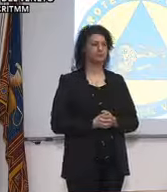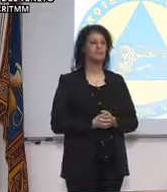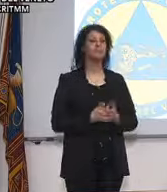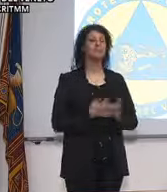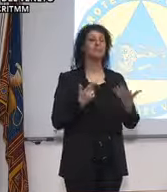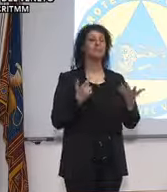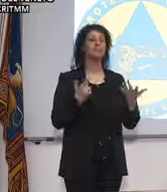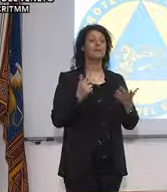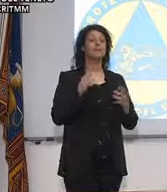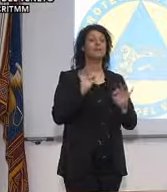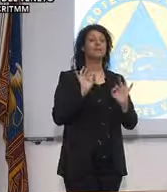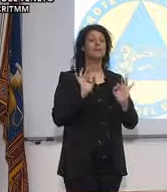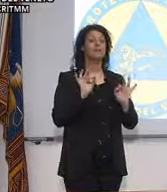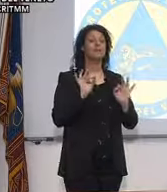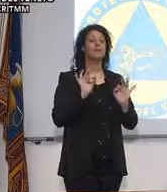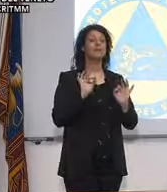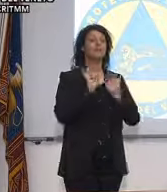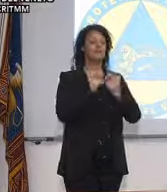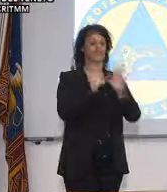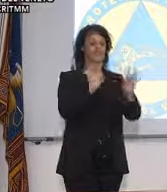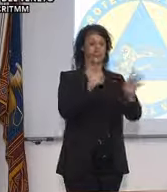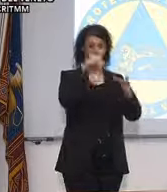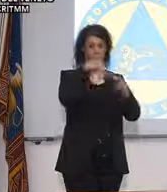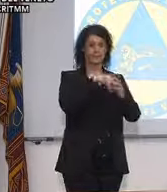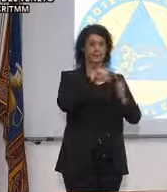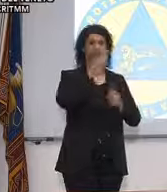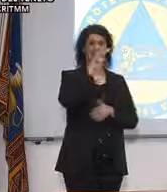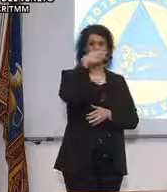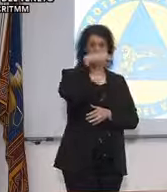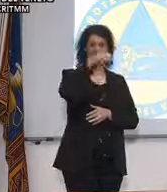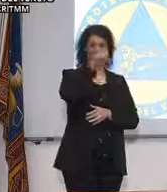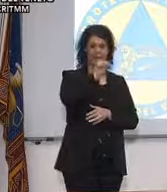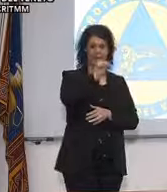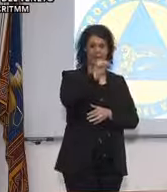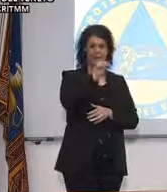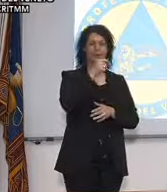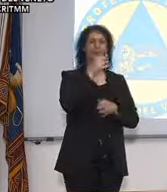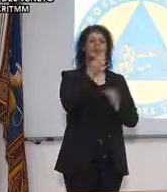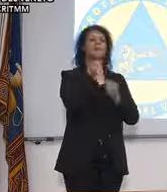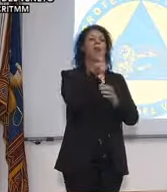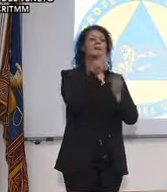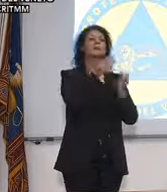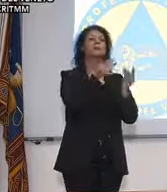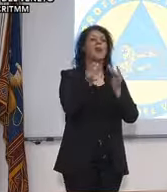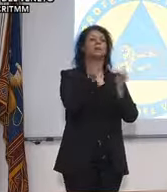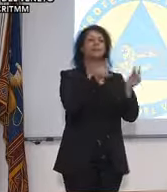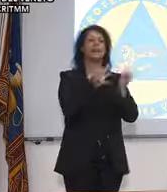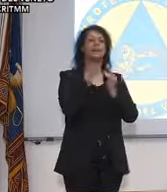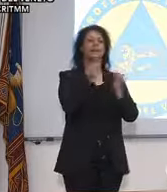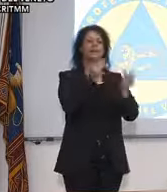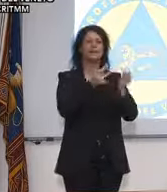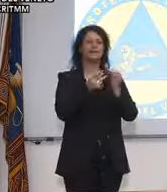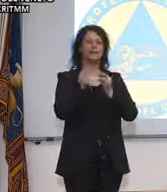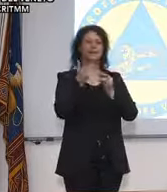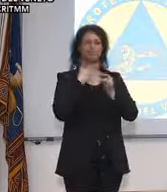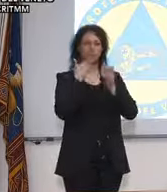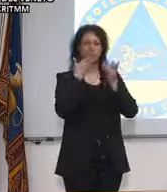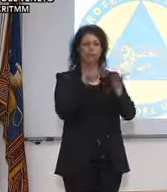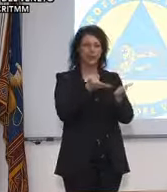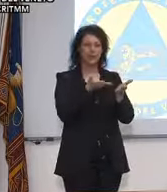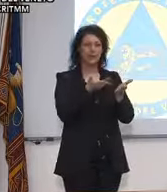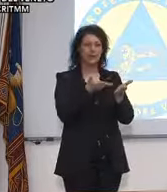dell'RNA del virus sulle particelle sottili e quindi insomma è la conferma